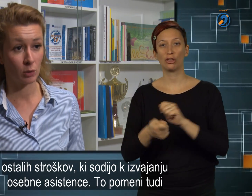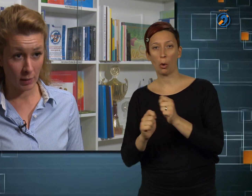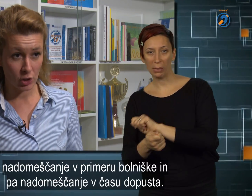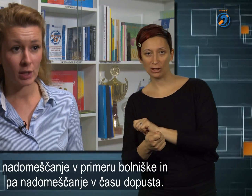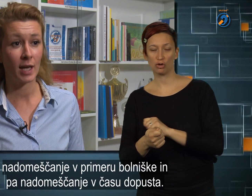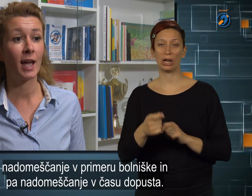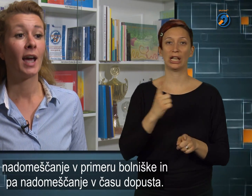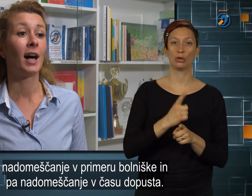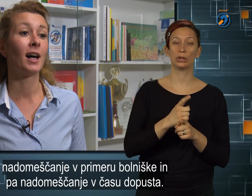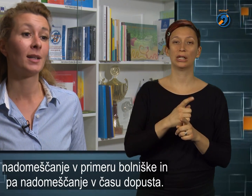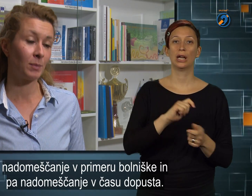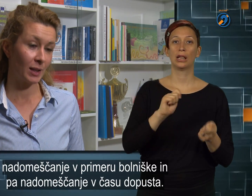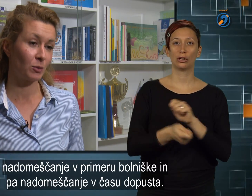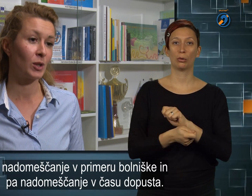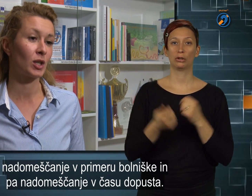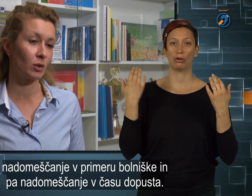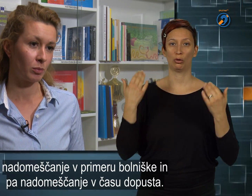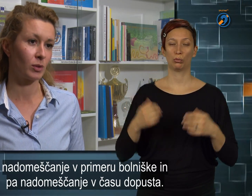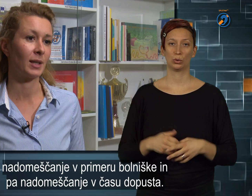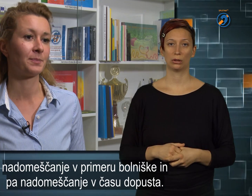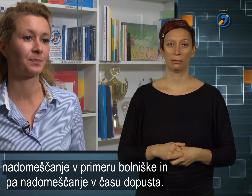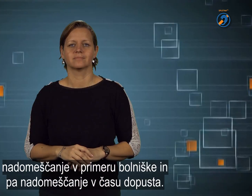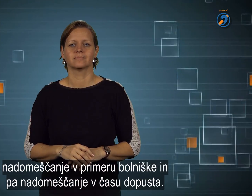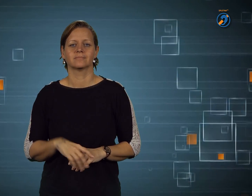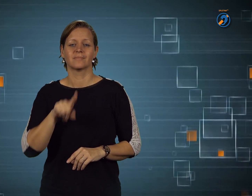tudi nadomeščanje in pa nadomeščanje